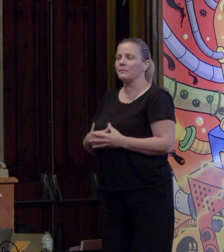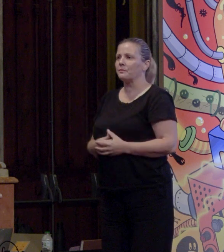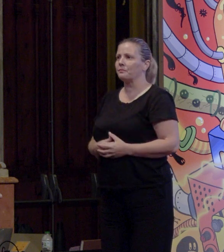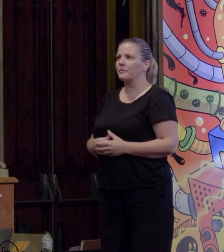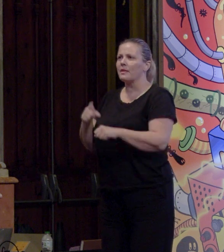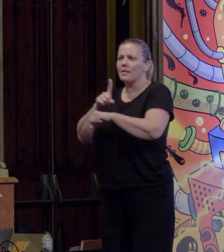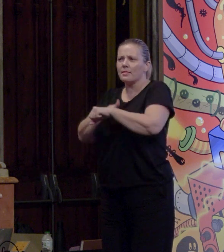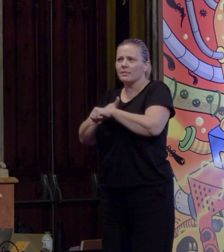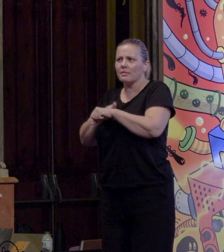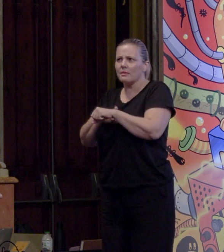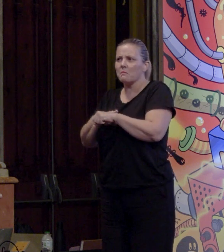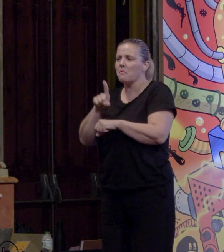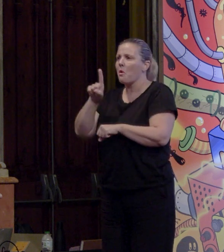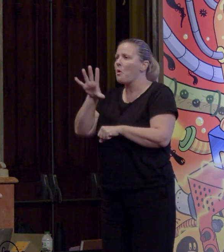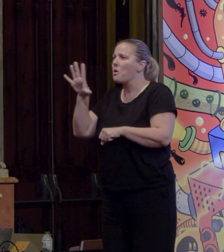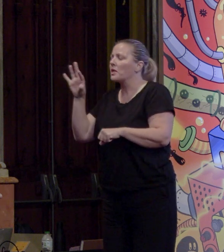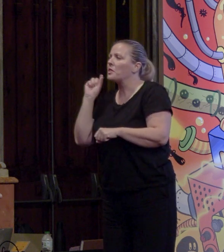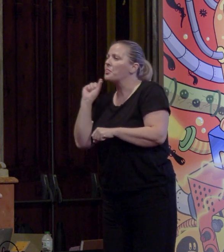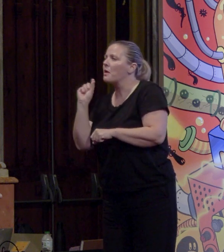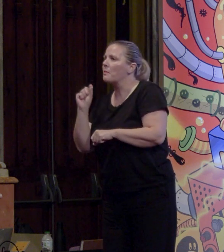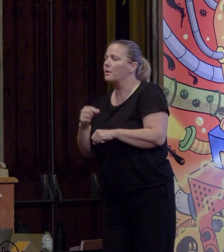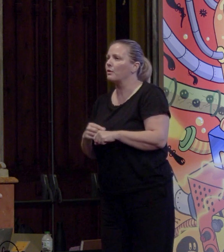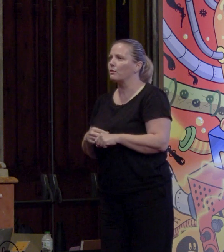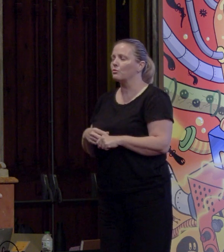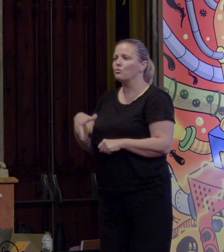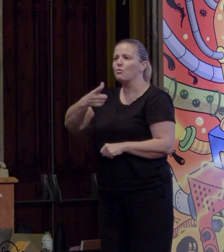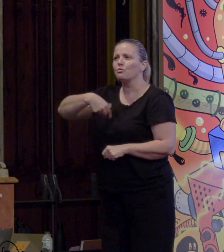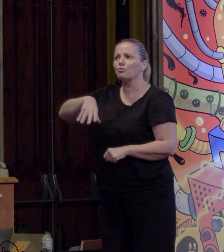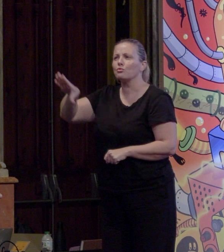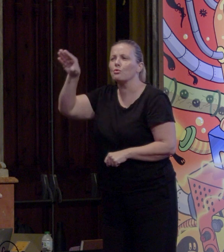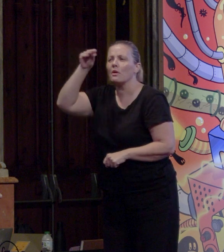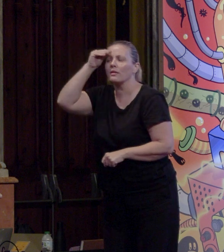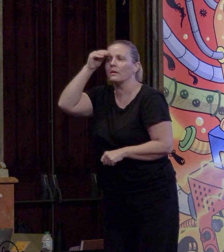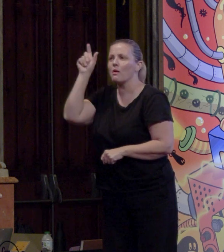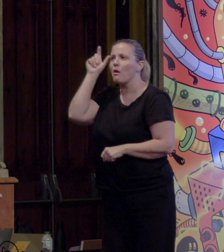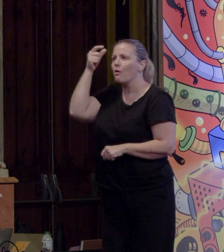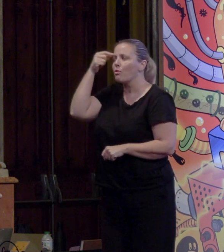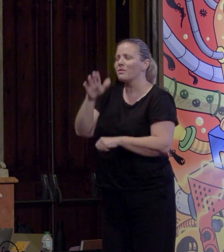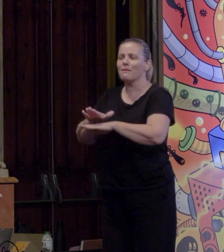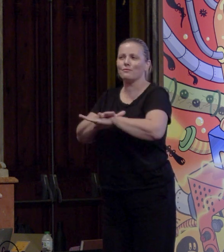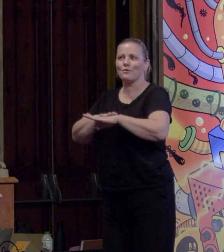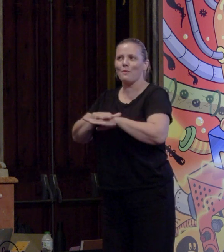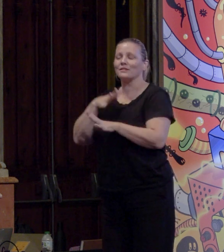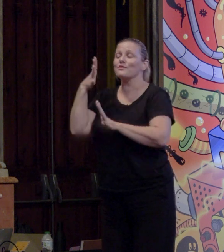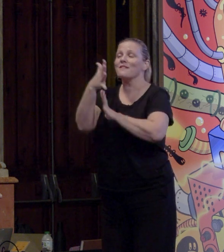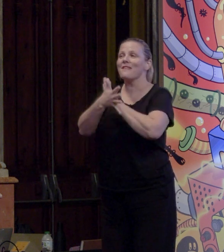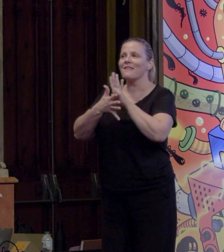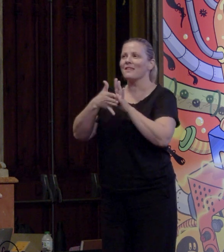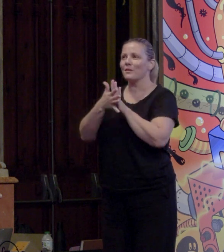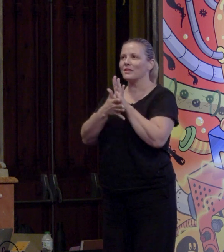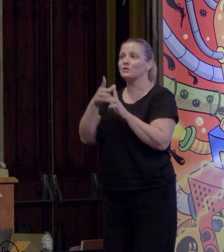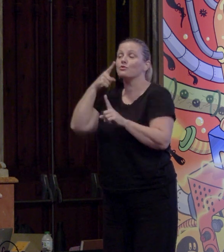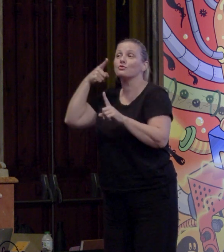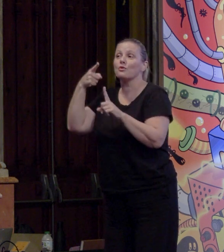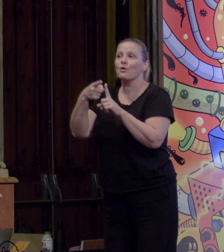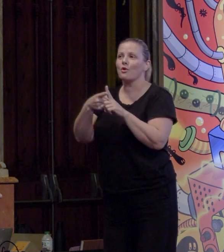tiempo de juego, en 15 minutitos, adquiramos conceptos muy básicos de la lengua de signos para que ésta pueda llegar